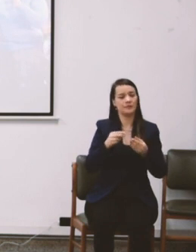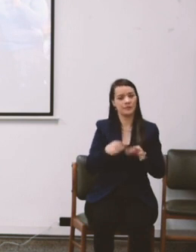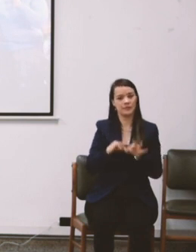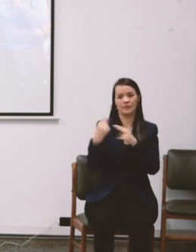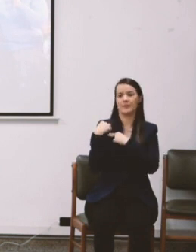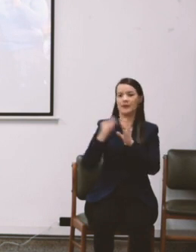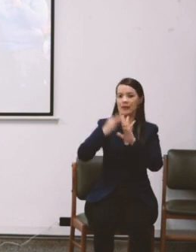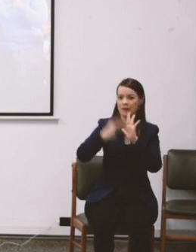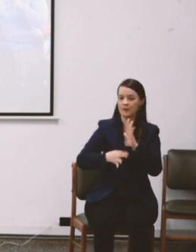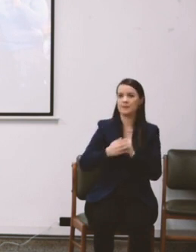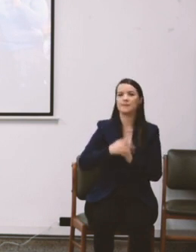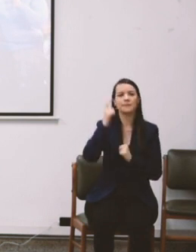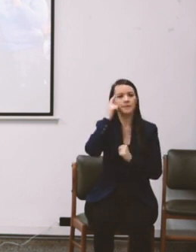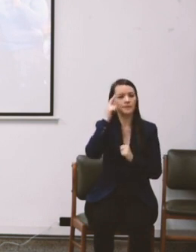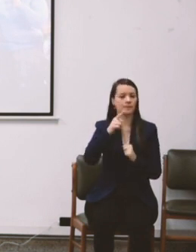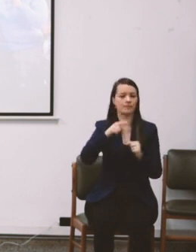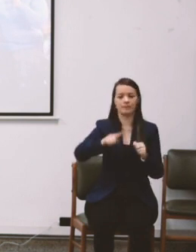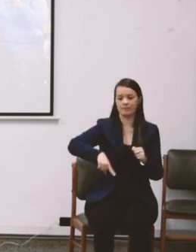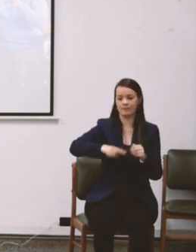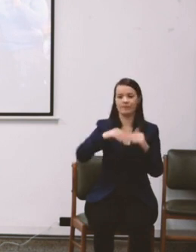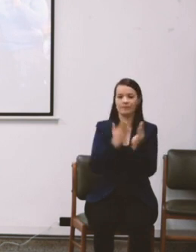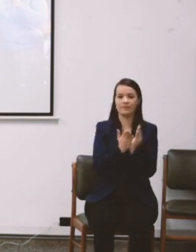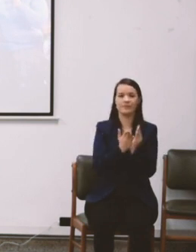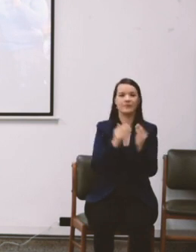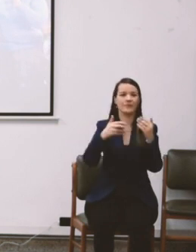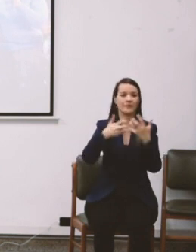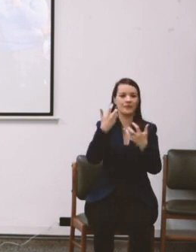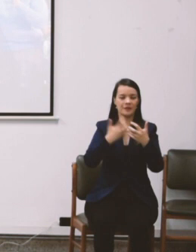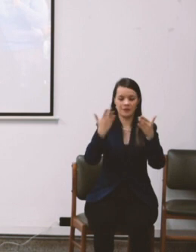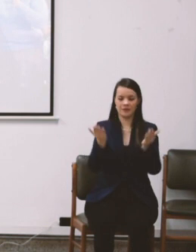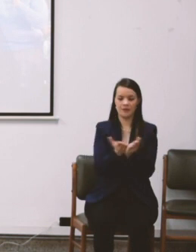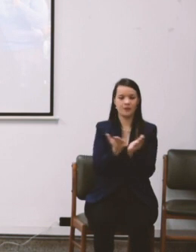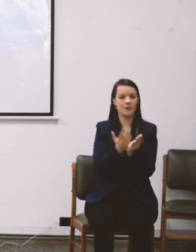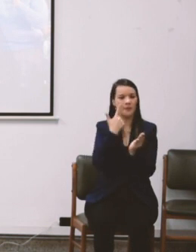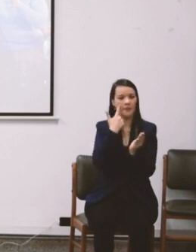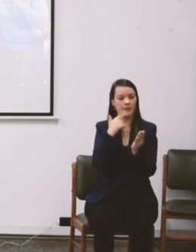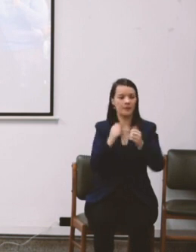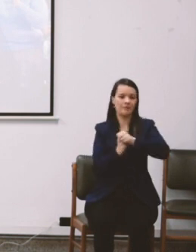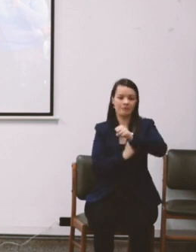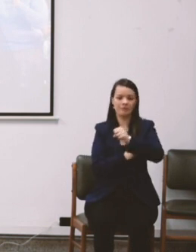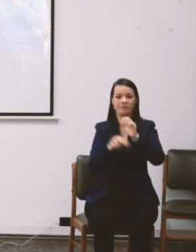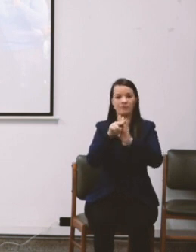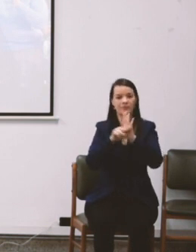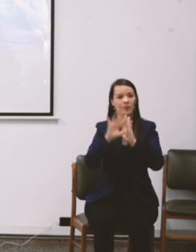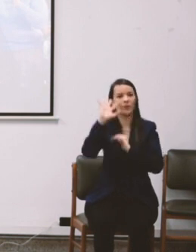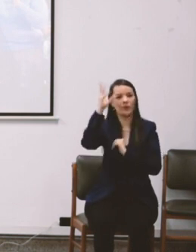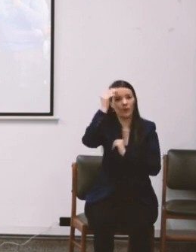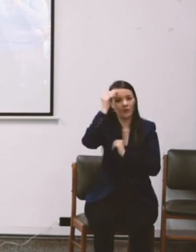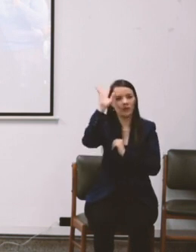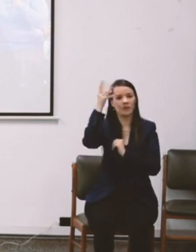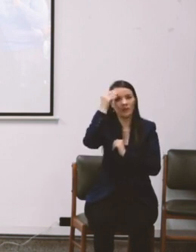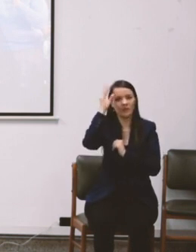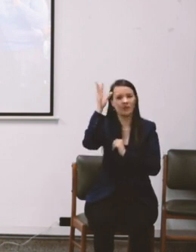Que la escuela y la educación como están pensadas, por lo menos bajo ciertos parámetros de funcionalidad cognitiva que a mí me siguen